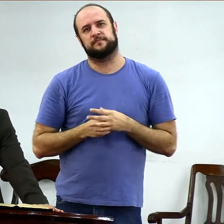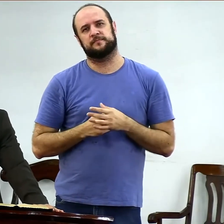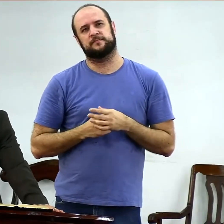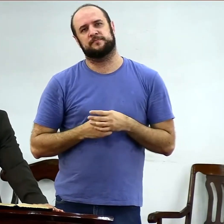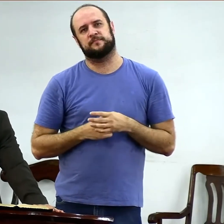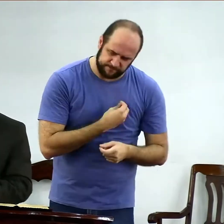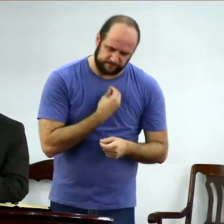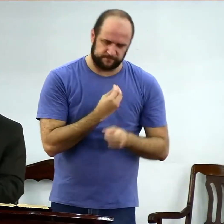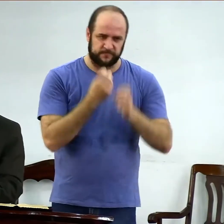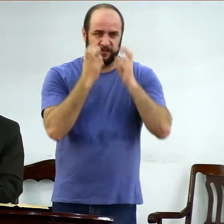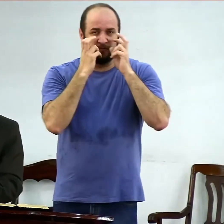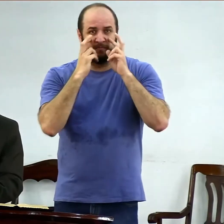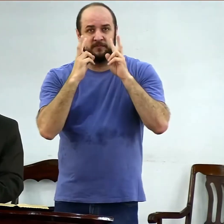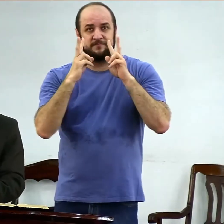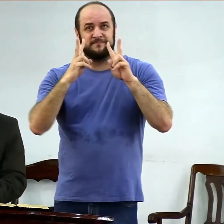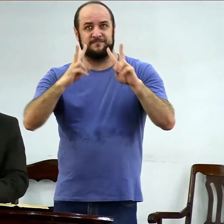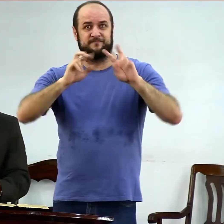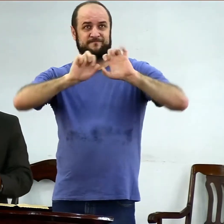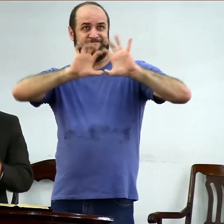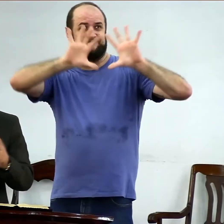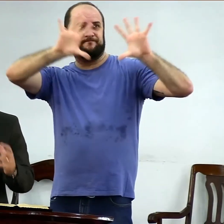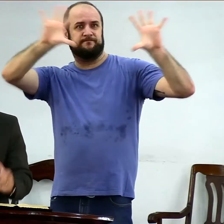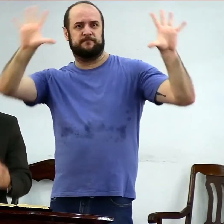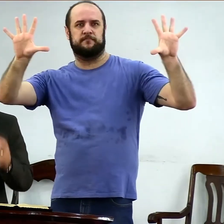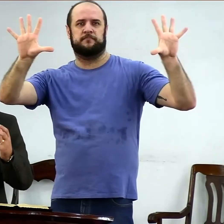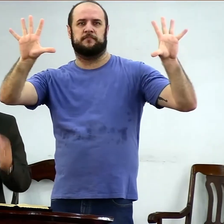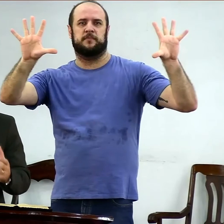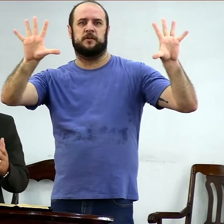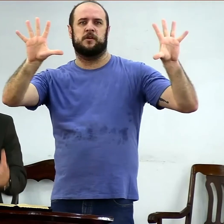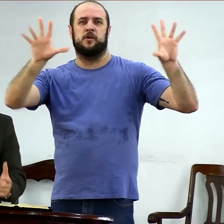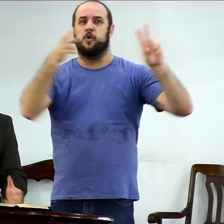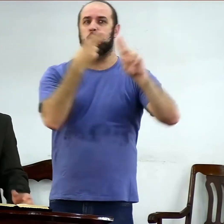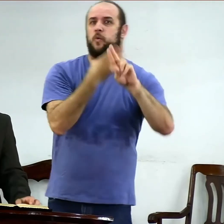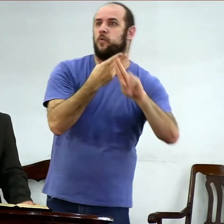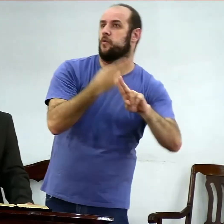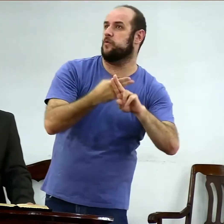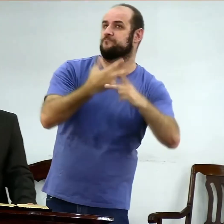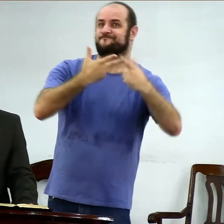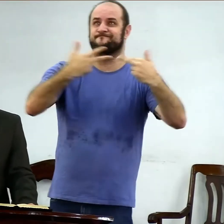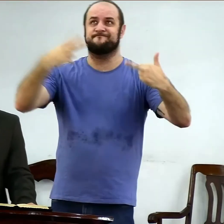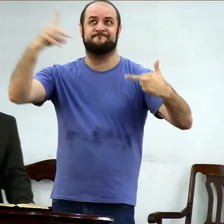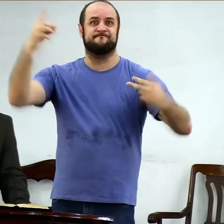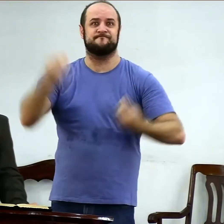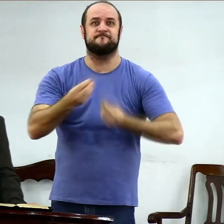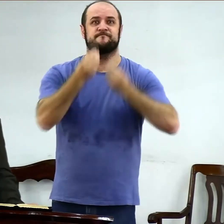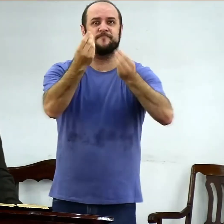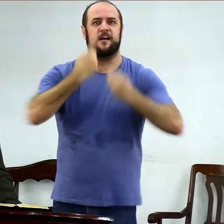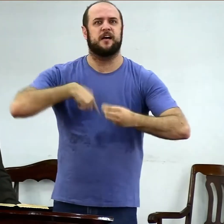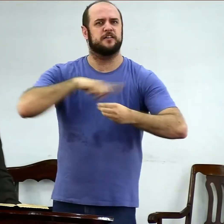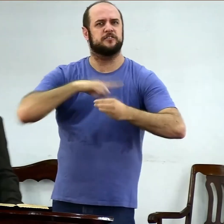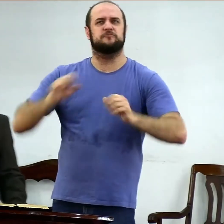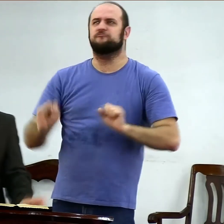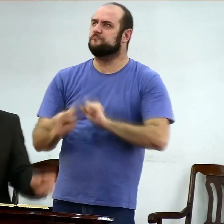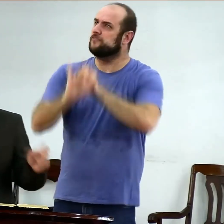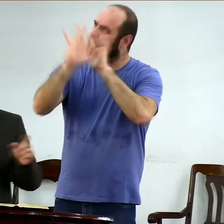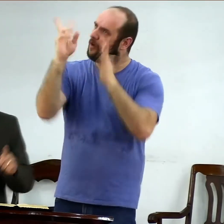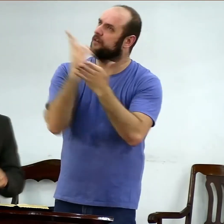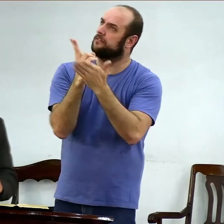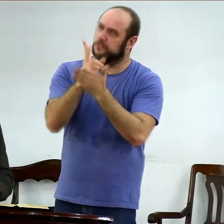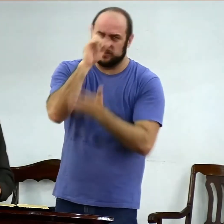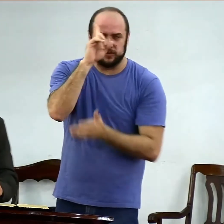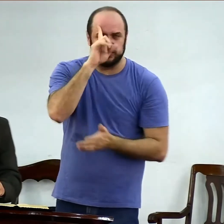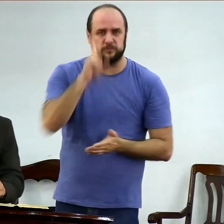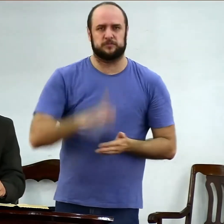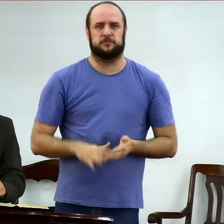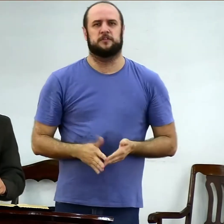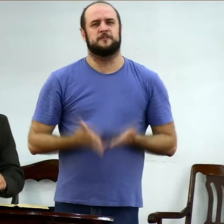Deus nos concede então a ampla e usando as ferramentas que Ele nos proporciona para glorificá-lo. E o